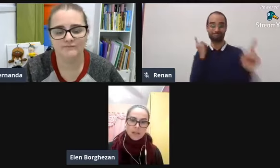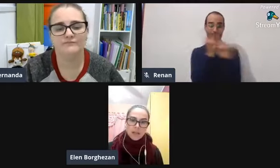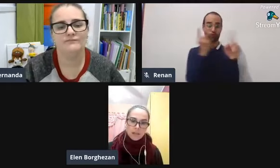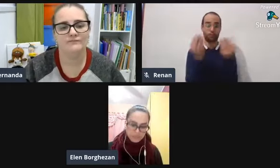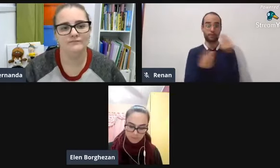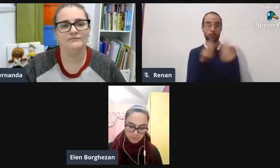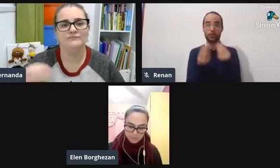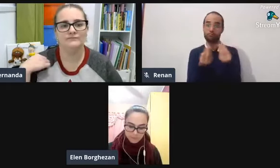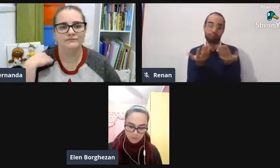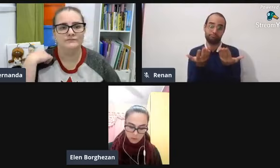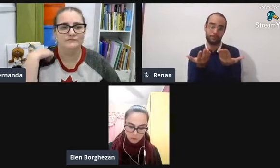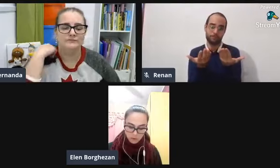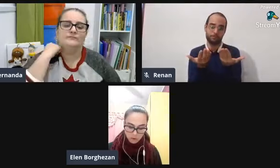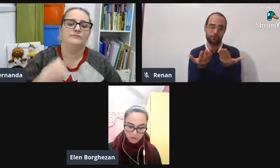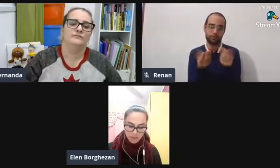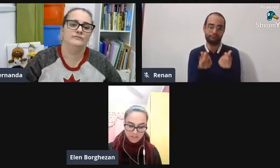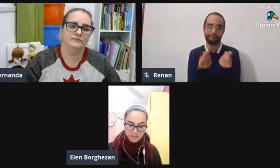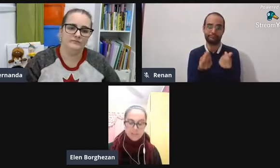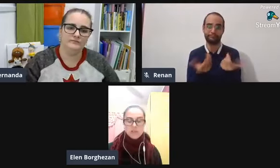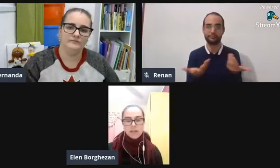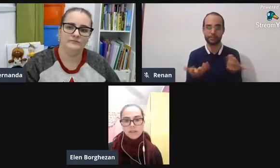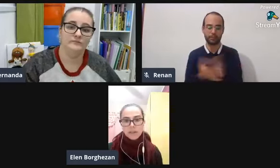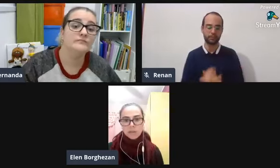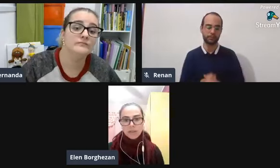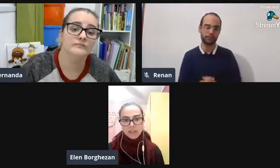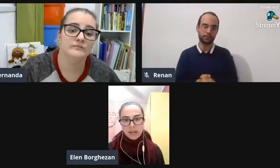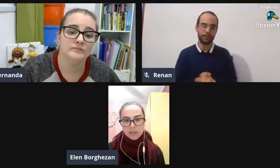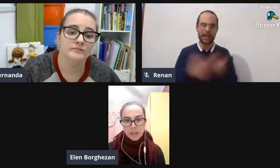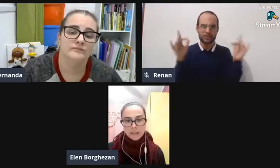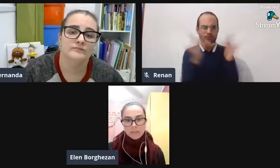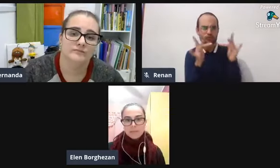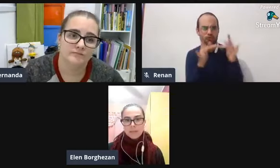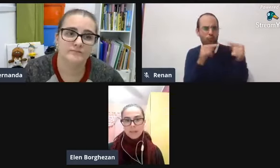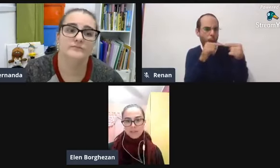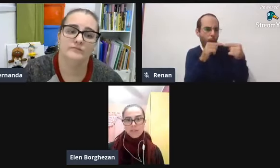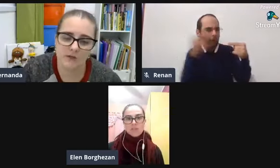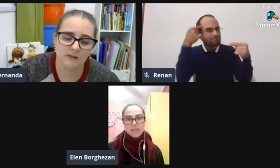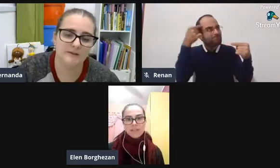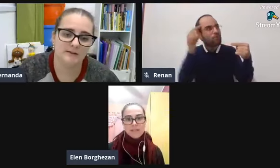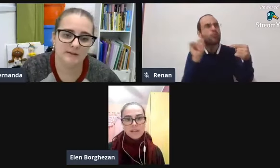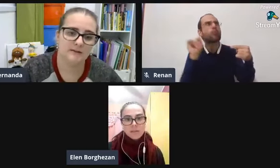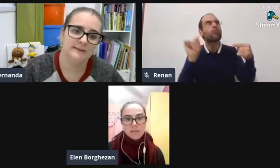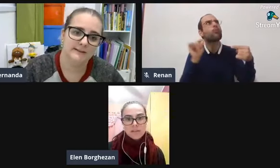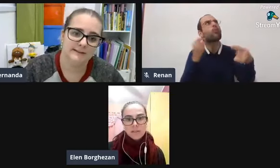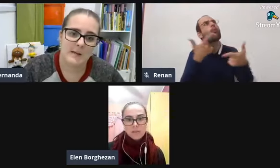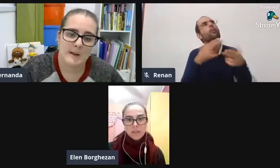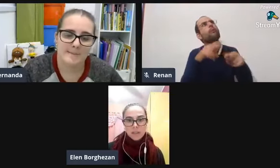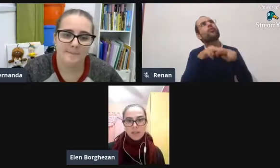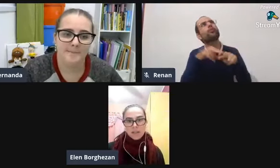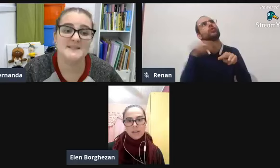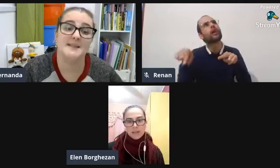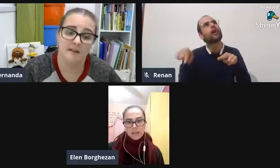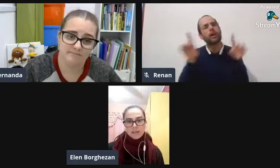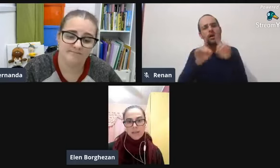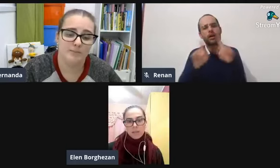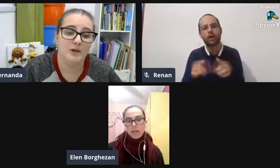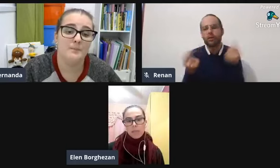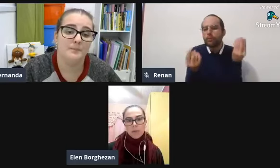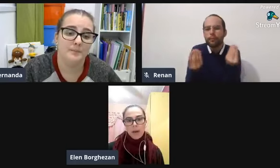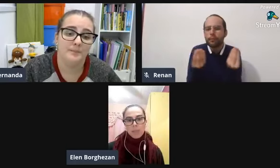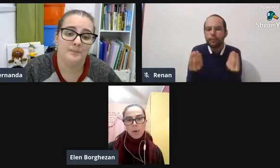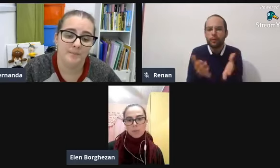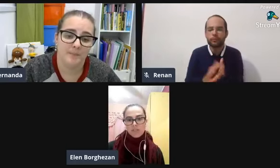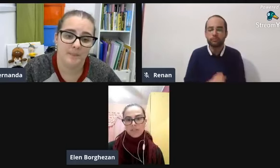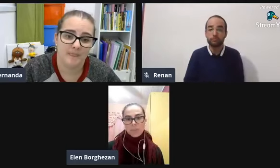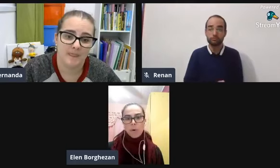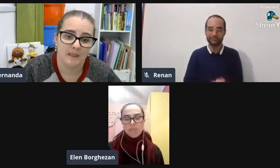Não, tu não vai fazer associação, na verdade, né? É difícil de fazer essa associação. Sim. Até porque